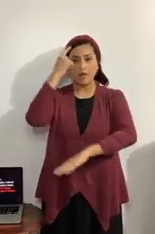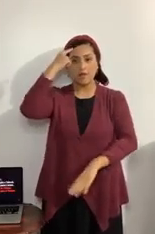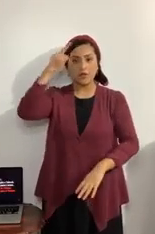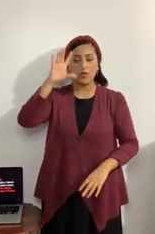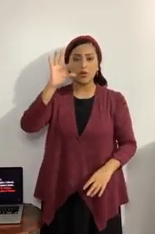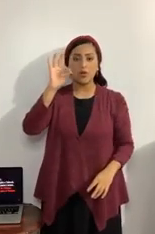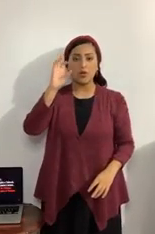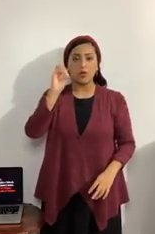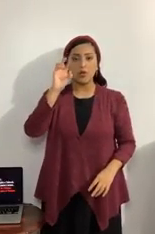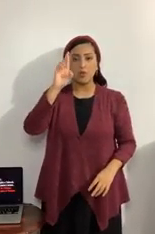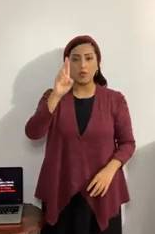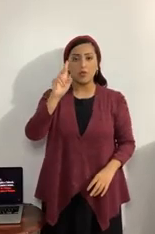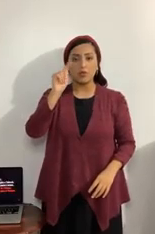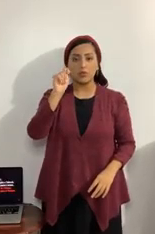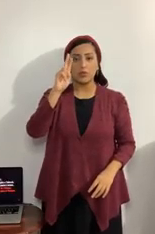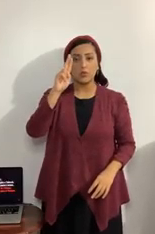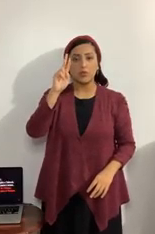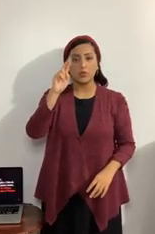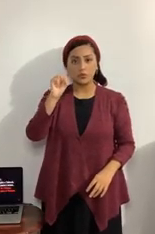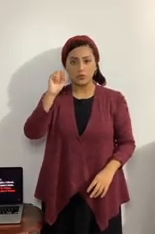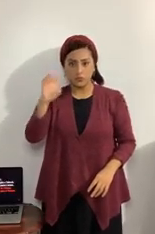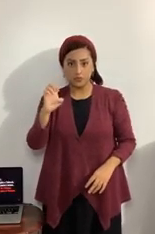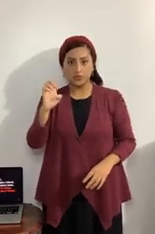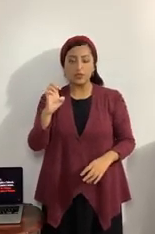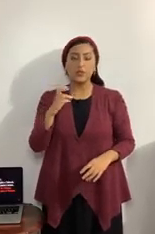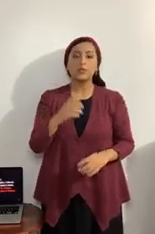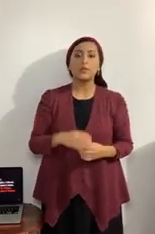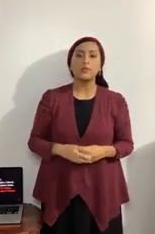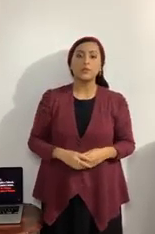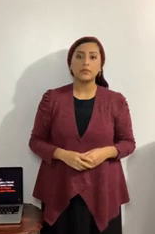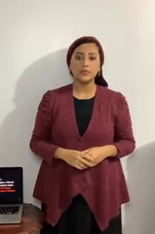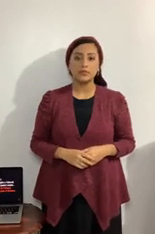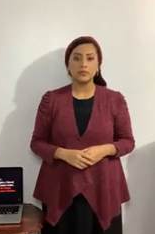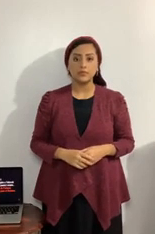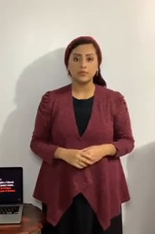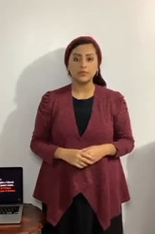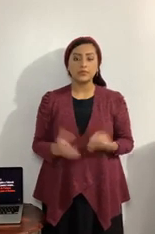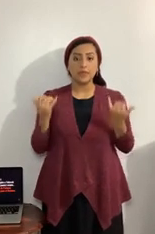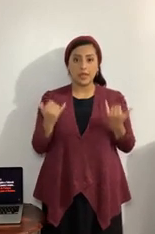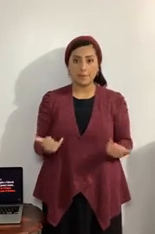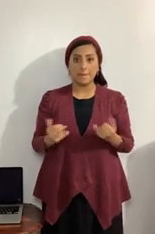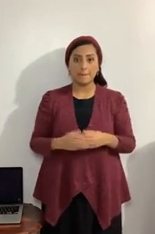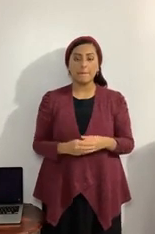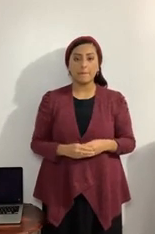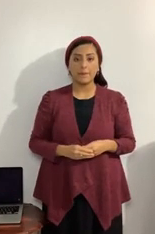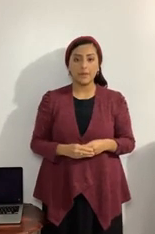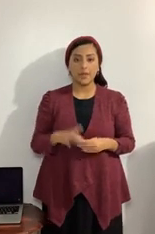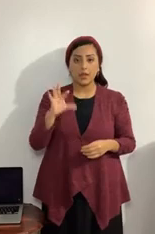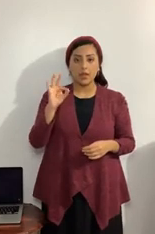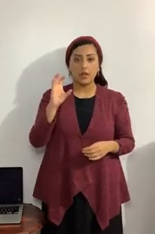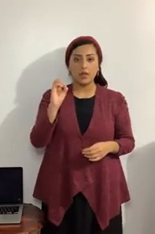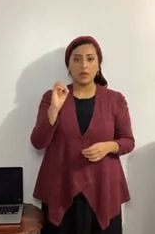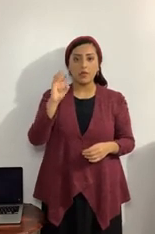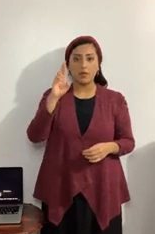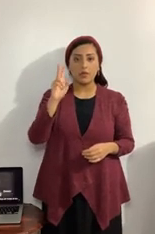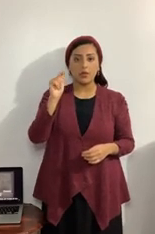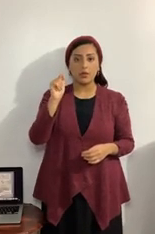fortuna y suministráis libaciones para el destino. Ahora, fortuna es la traducción de la palabra